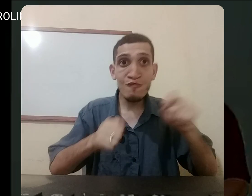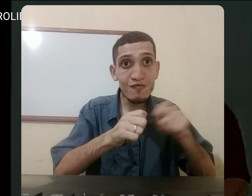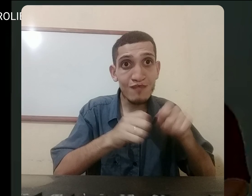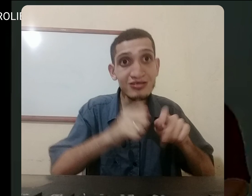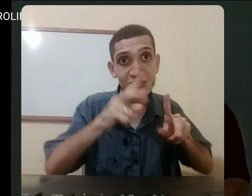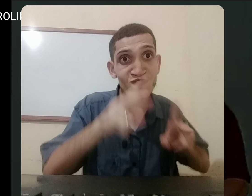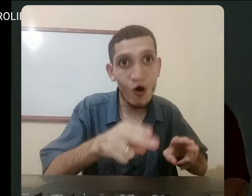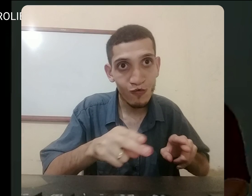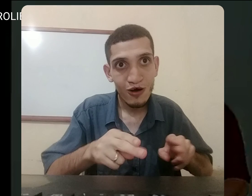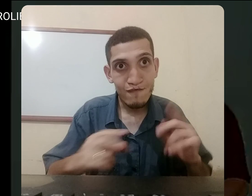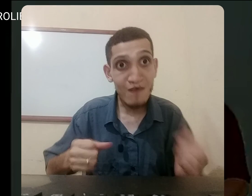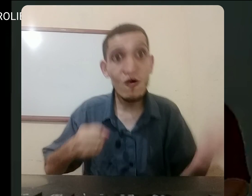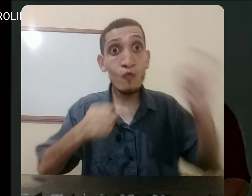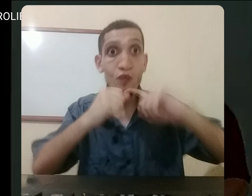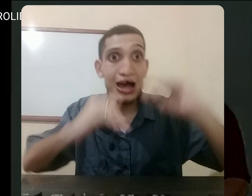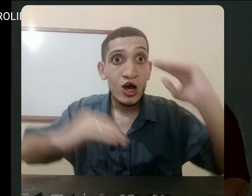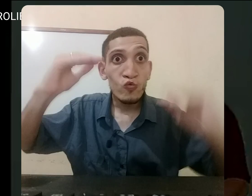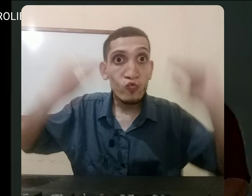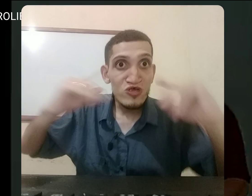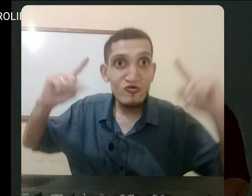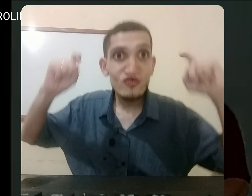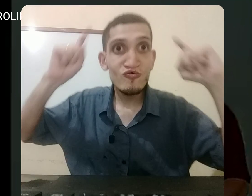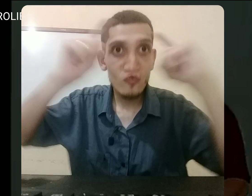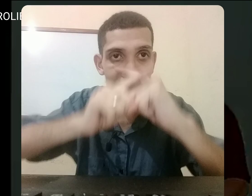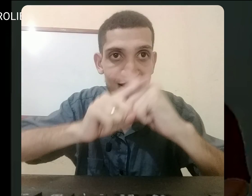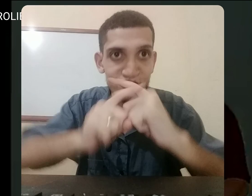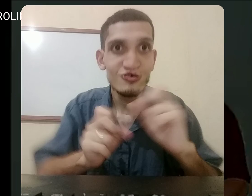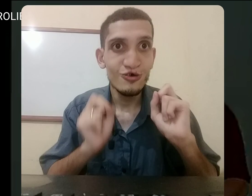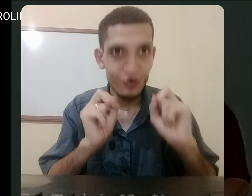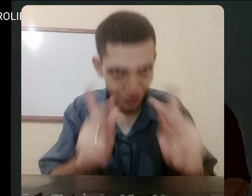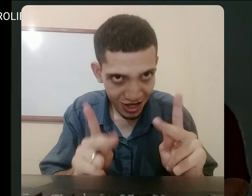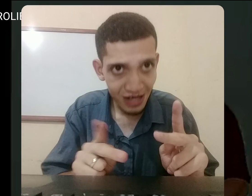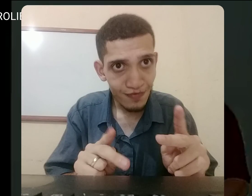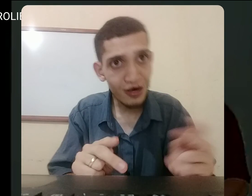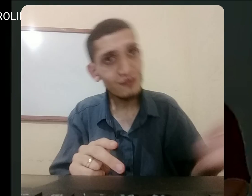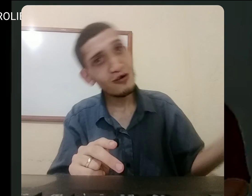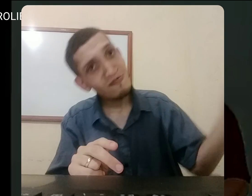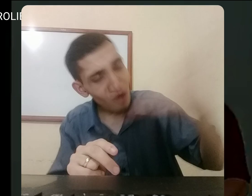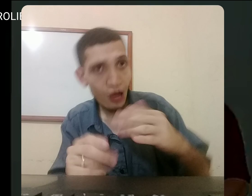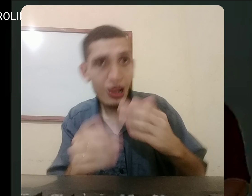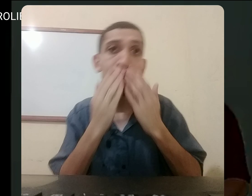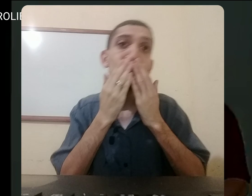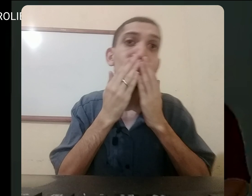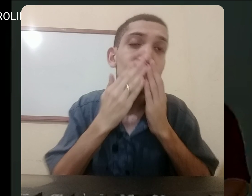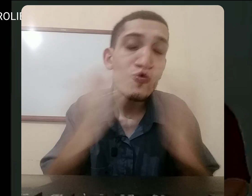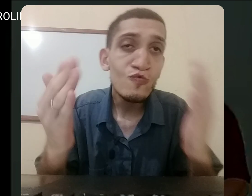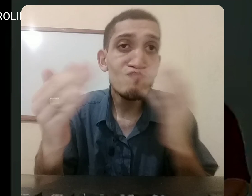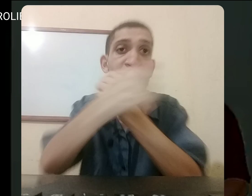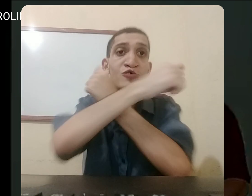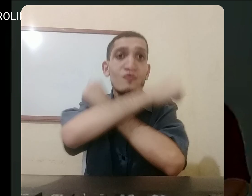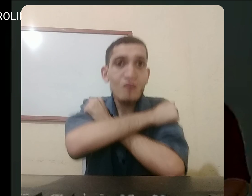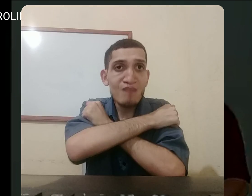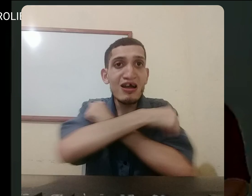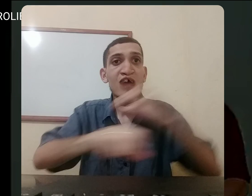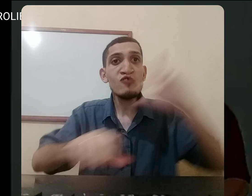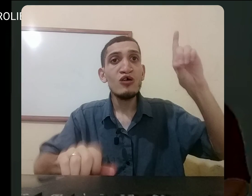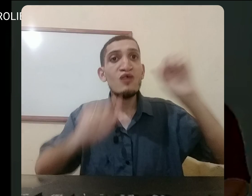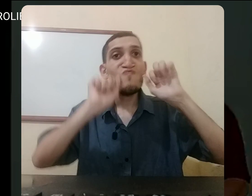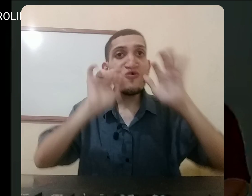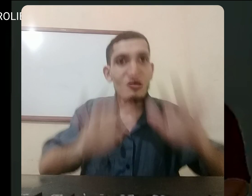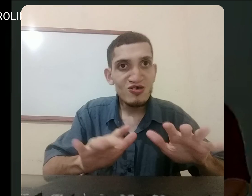próximas vão fazer igual. Vai voltar o livro de dificuldades, ok? Então, bora lá. Um beijo, um